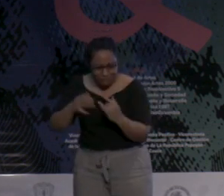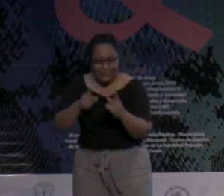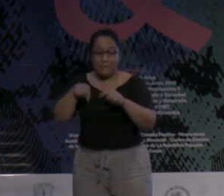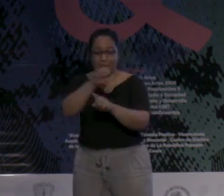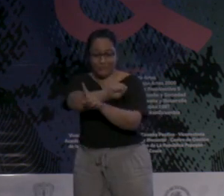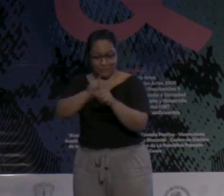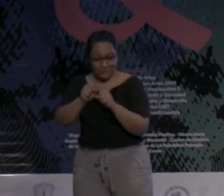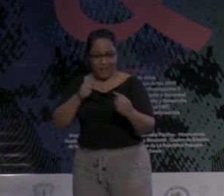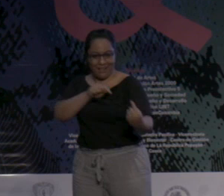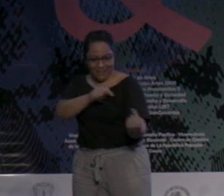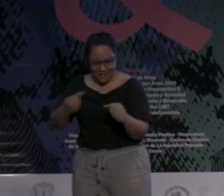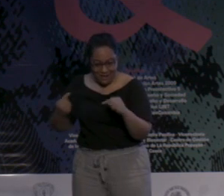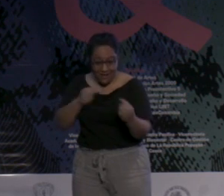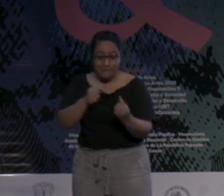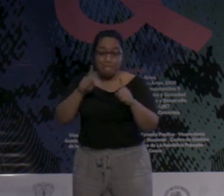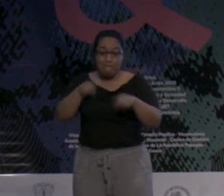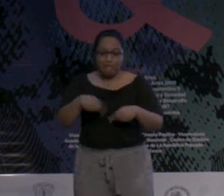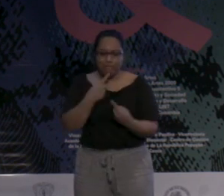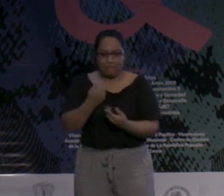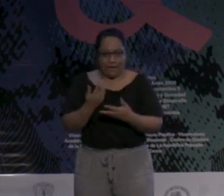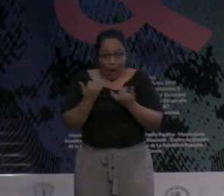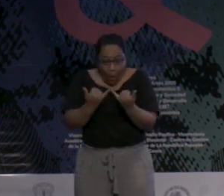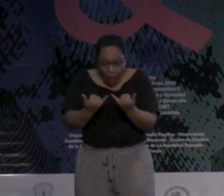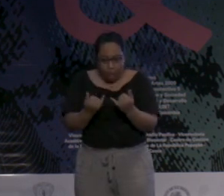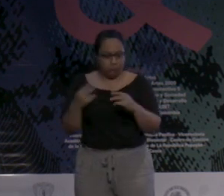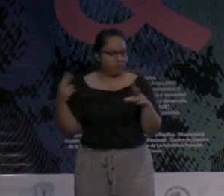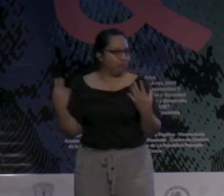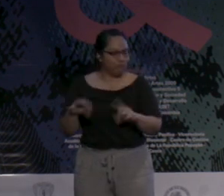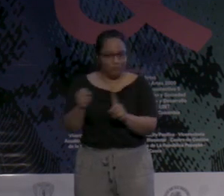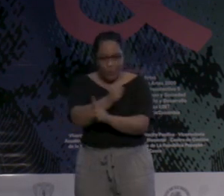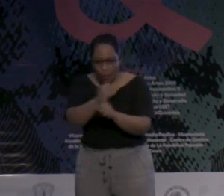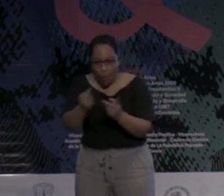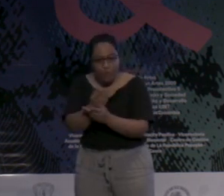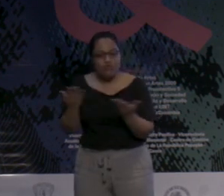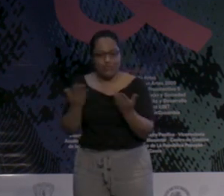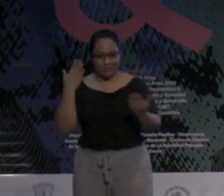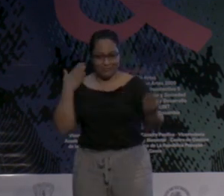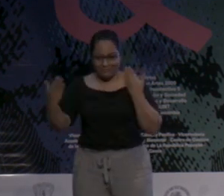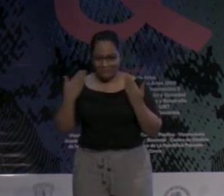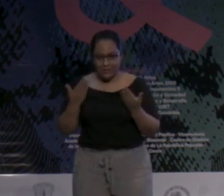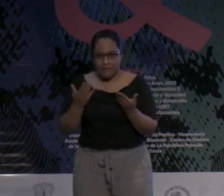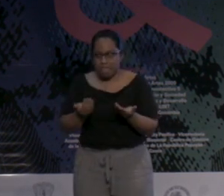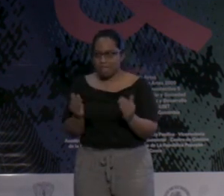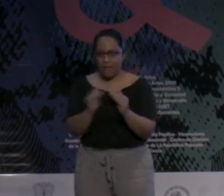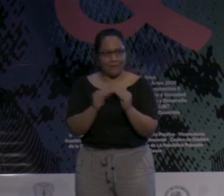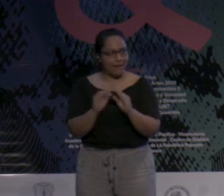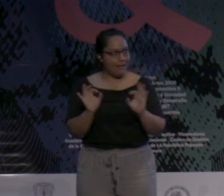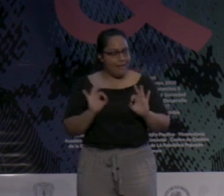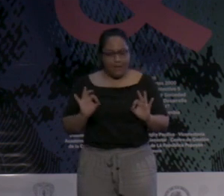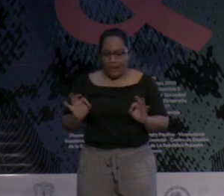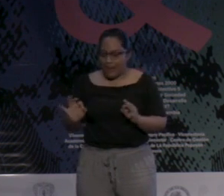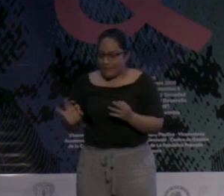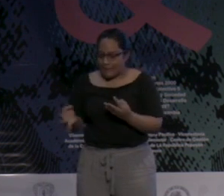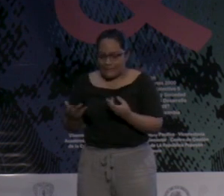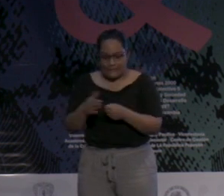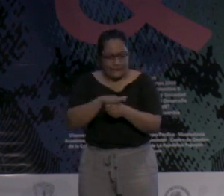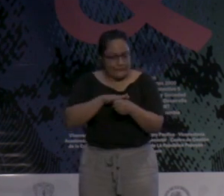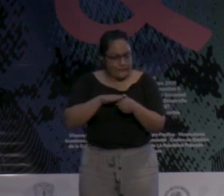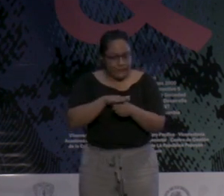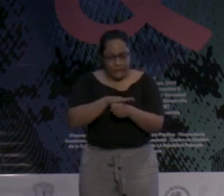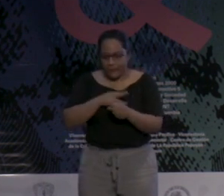social y que ha llegado a unos niveles de violencia muy altos en el campo, llegan y no tienen vivienda, y entonces se enfrentan condiciones de